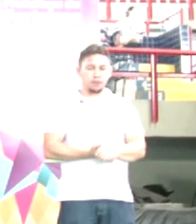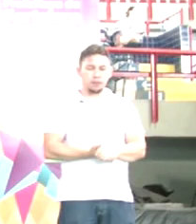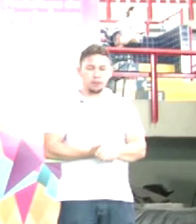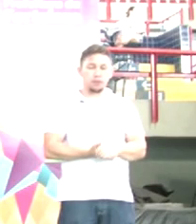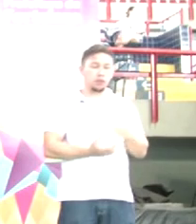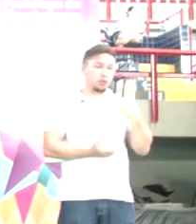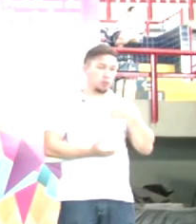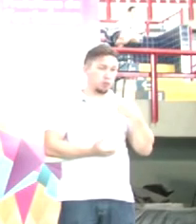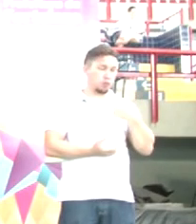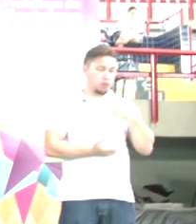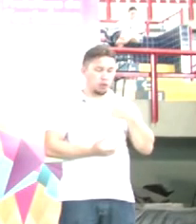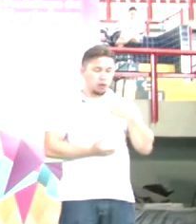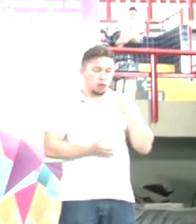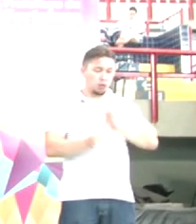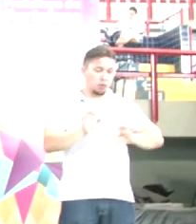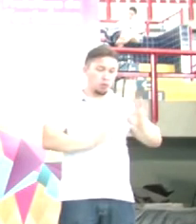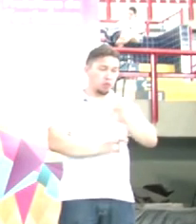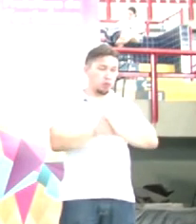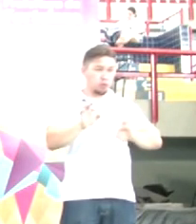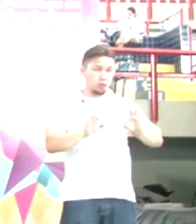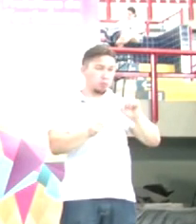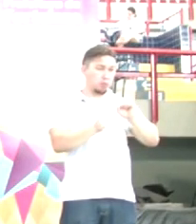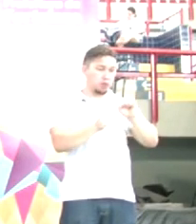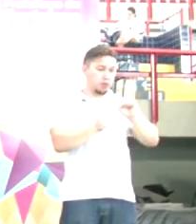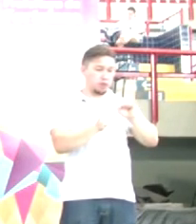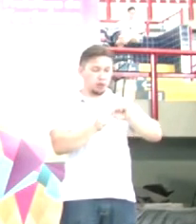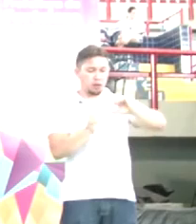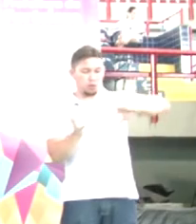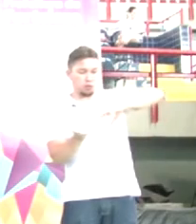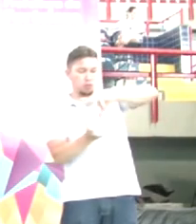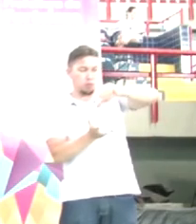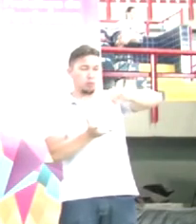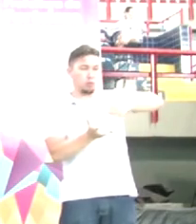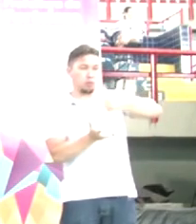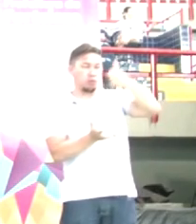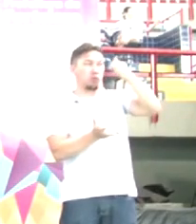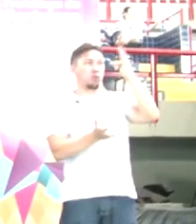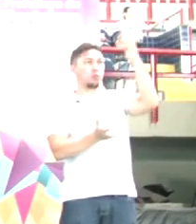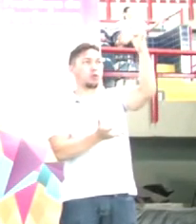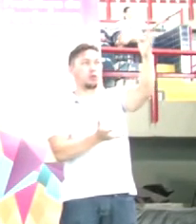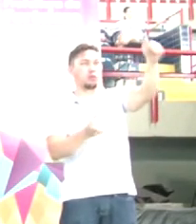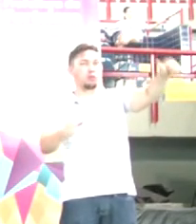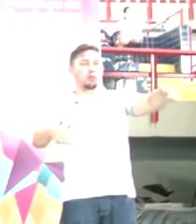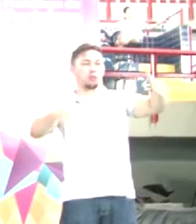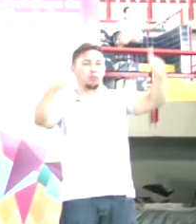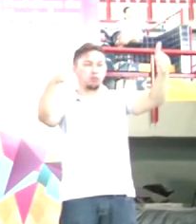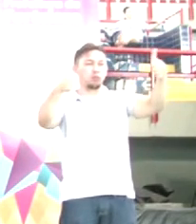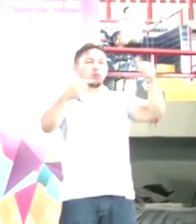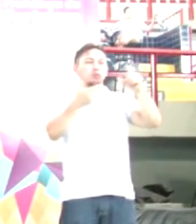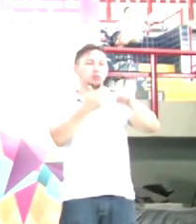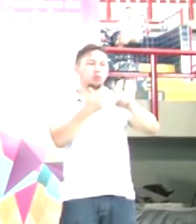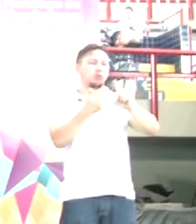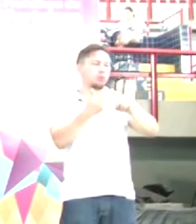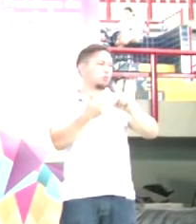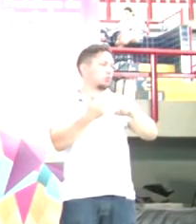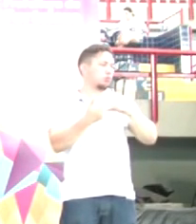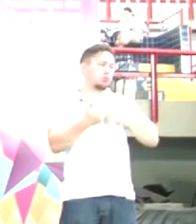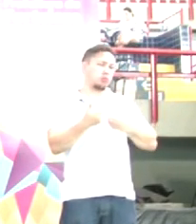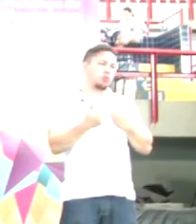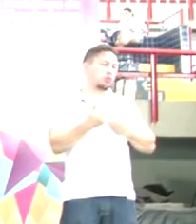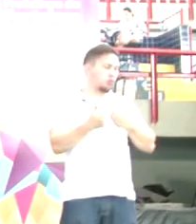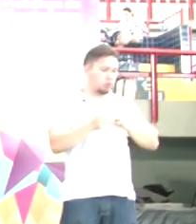As mobilizações para promover um planeta melhor para as futuras gerações são cada vez